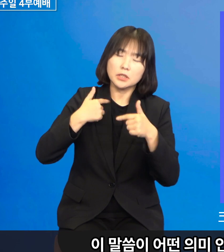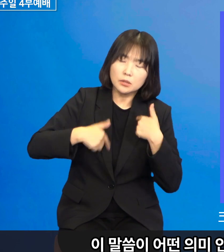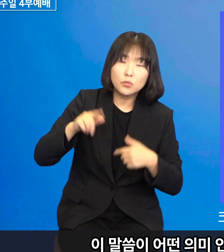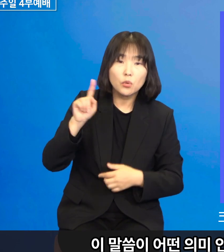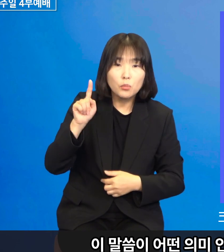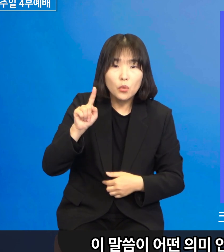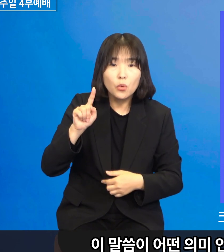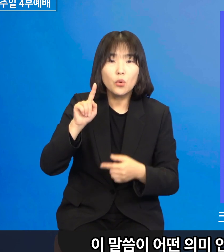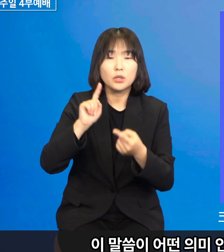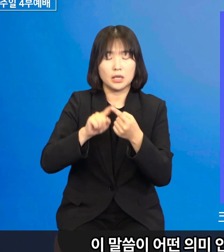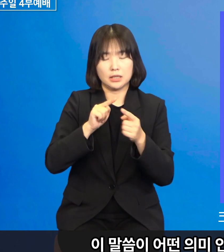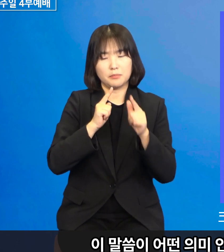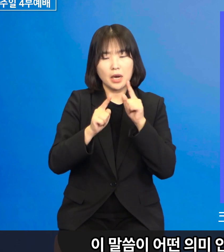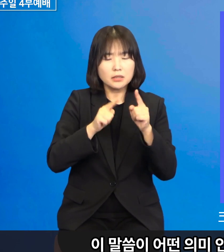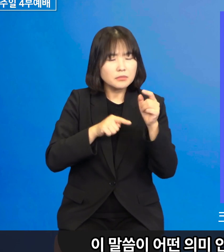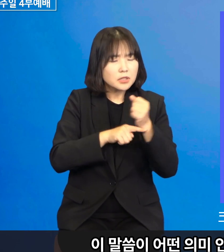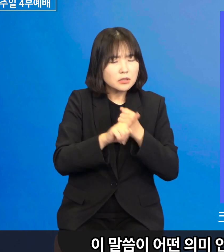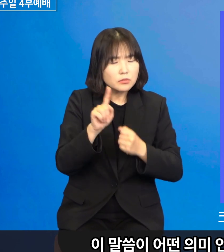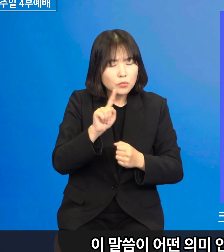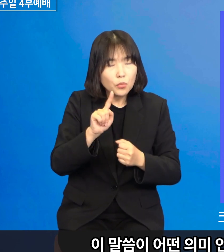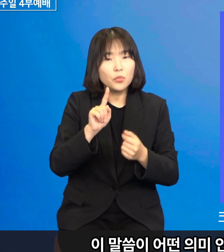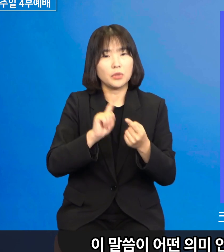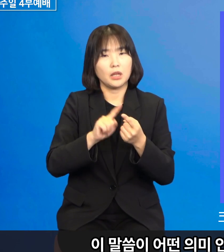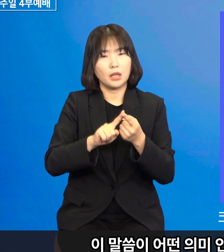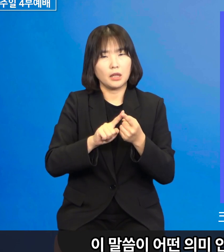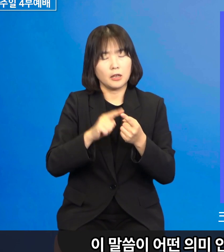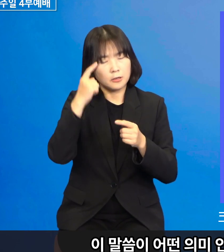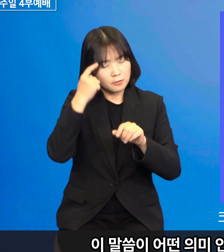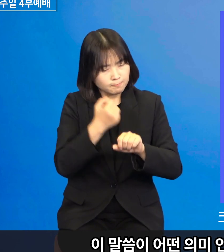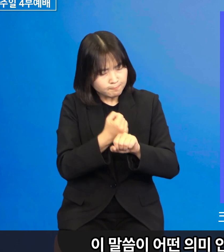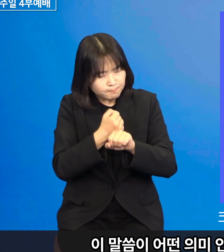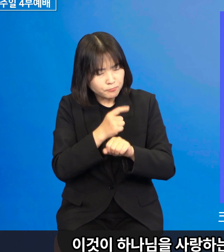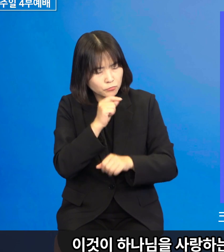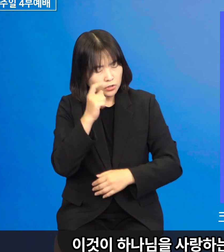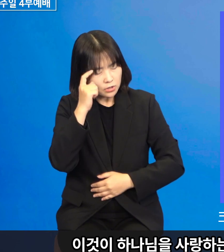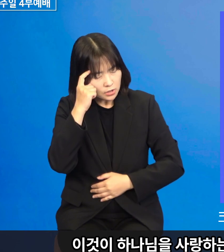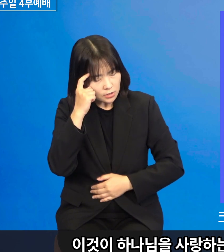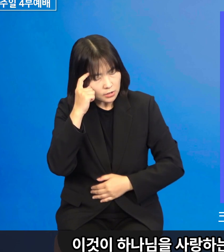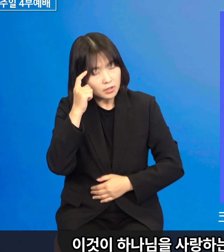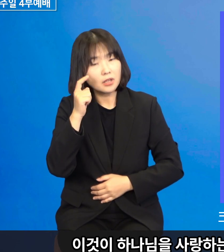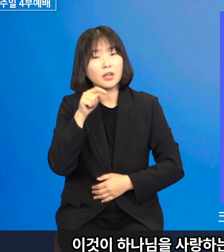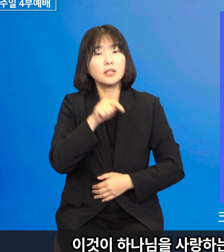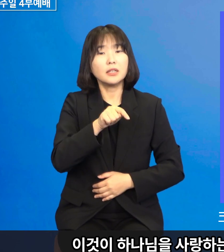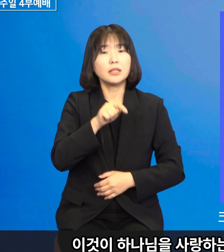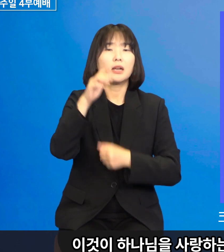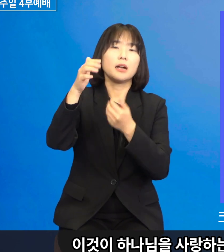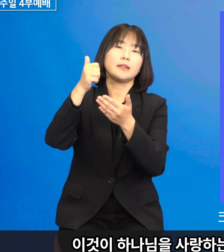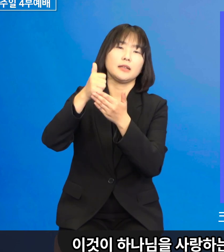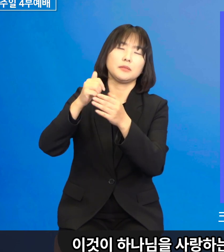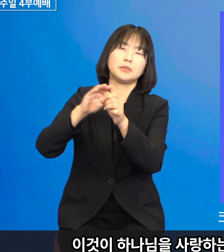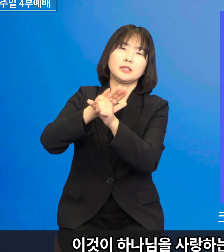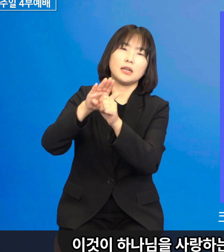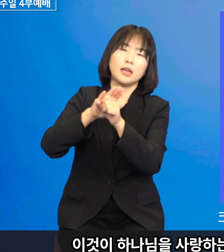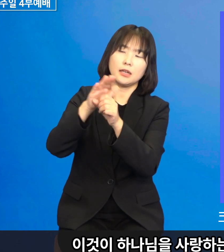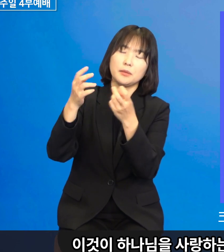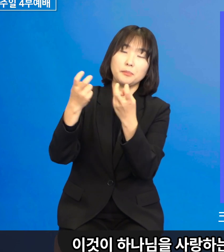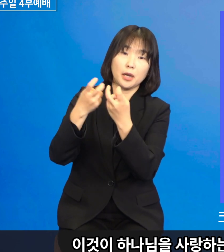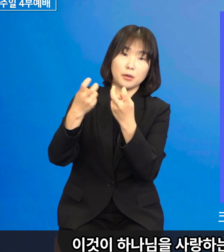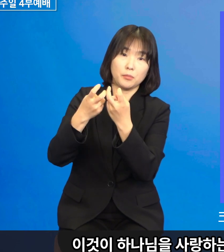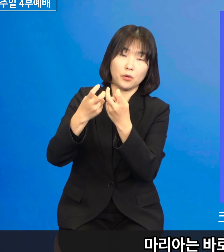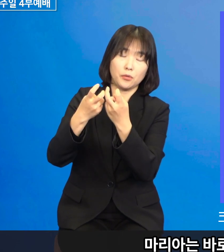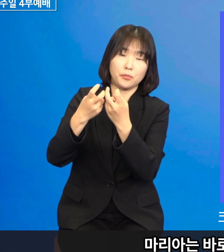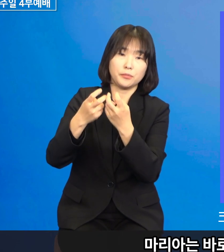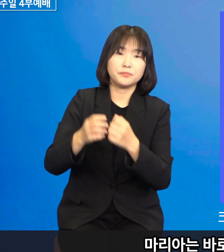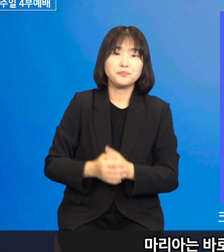것인지, 이 말씀이 어떤 의미인지를 연구하고 묵상하고, 이것이 하나님을 사랑하는 한 가지 방법이라는